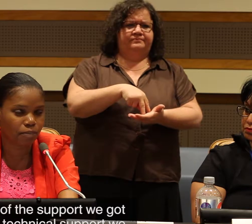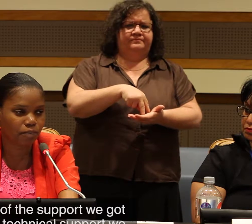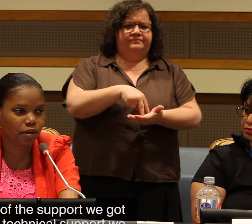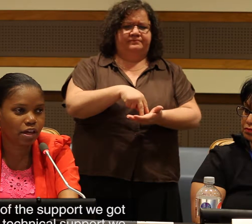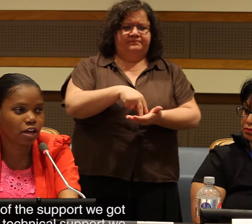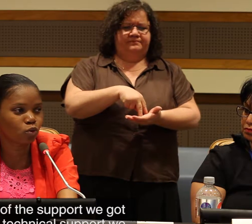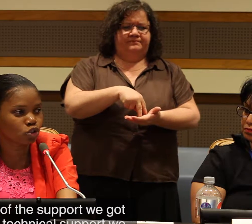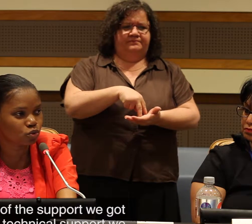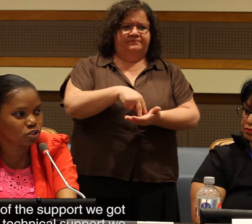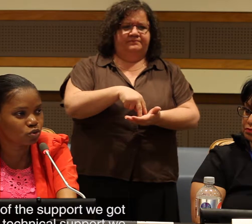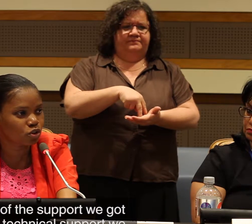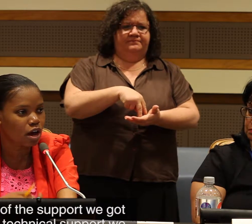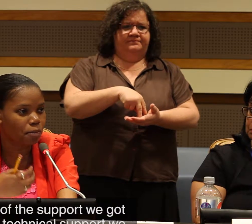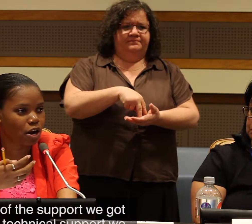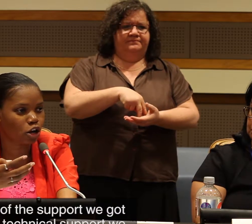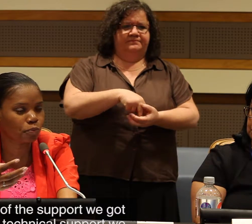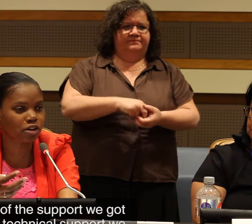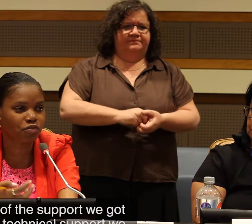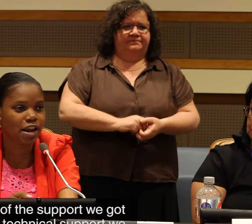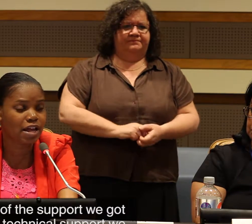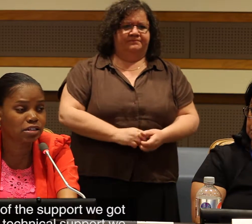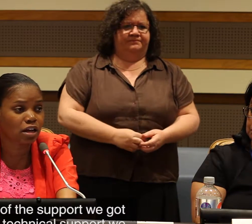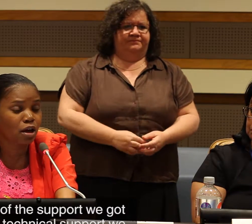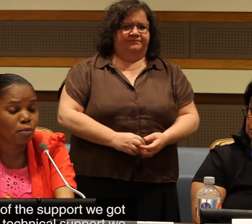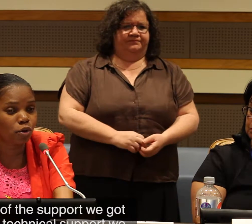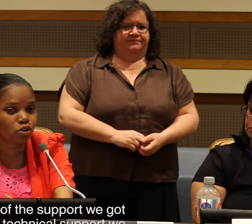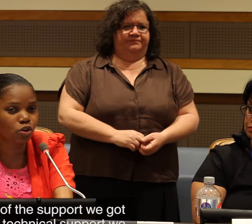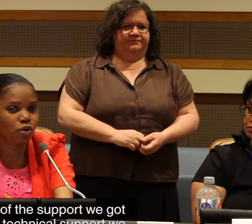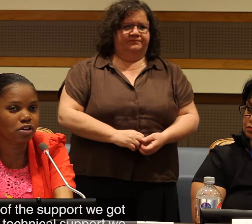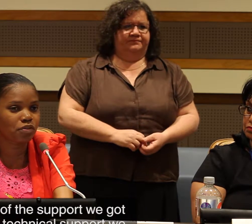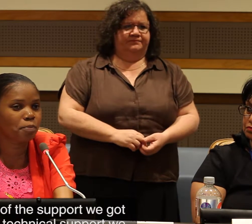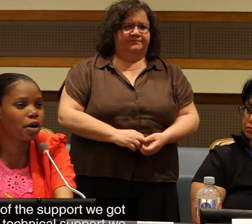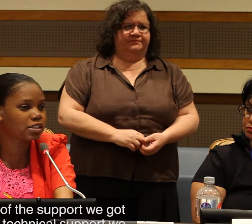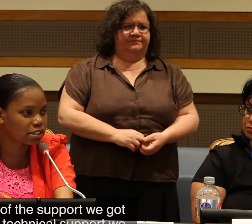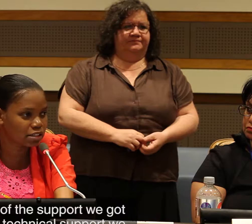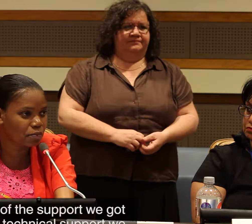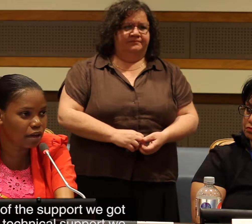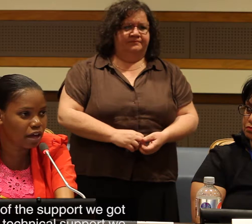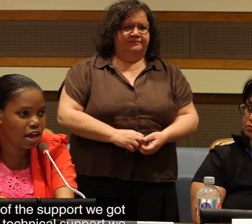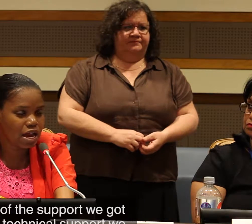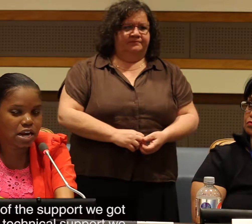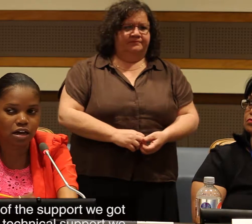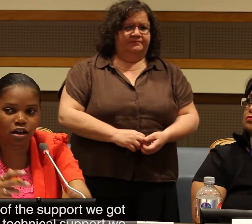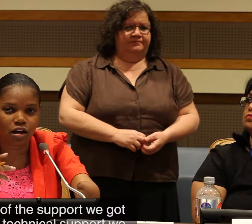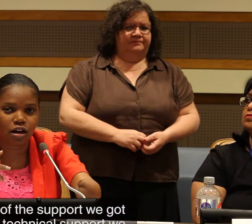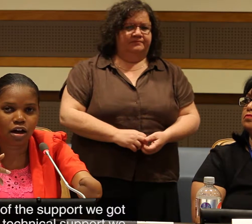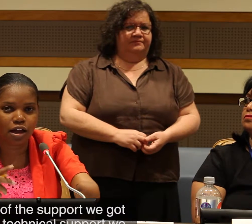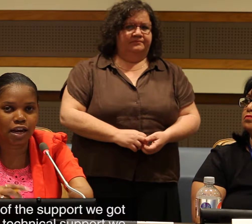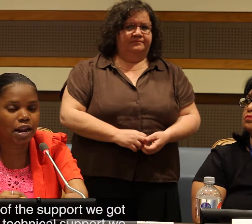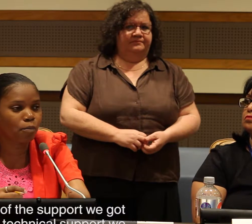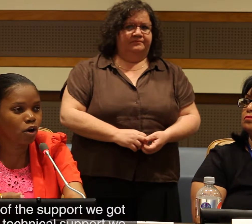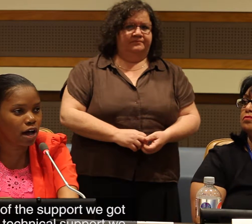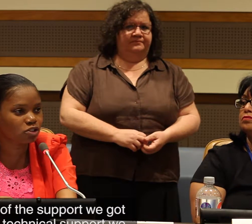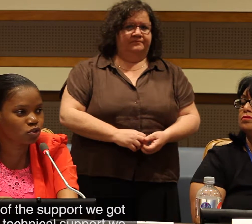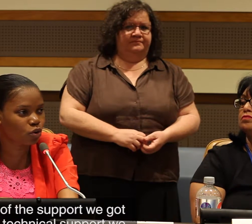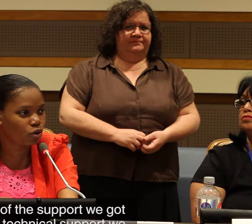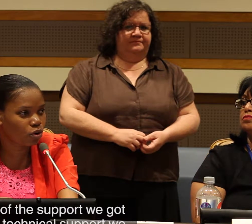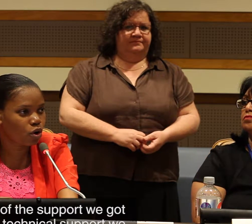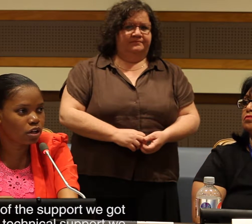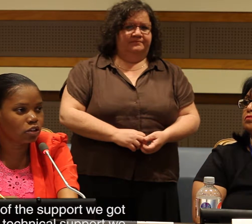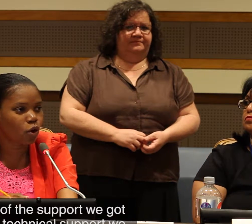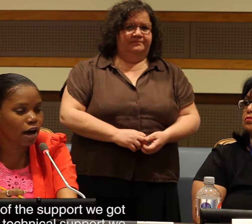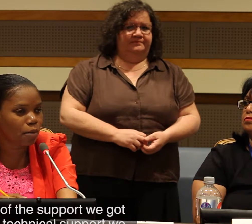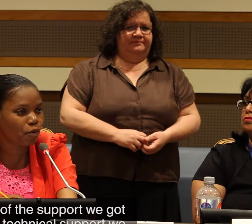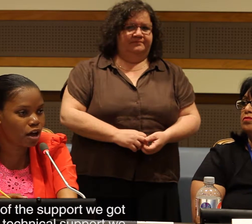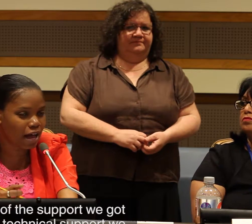un handicap. Et nous jouons tout un peu notre privilège parce que nous devons participer à'élaboration